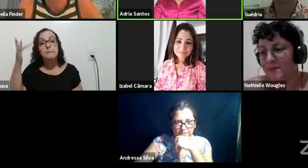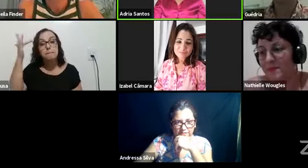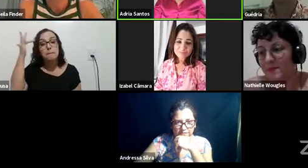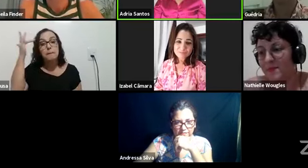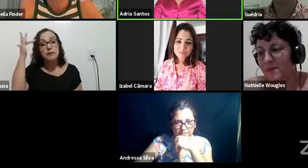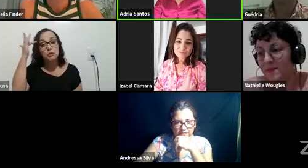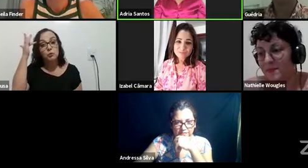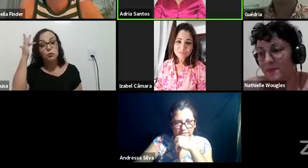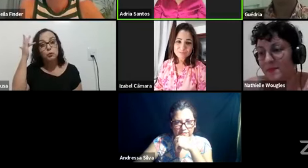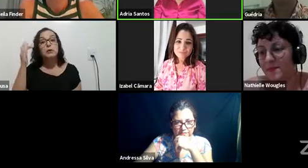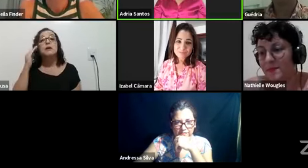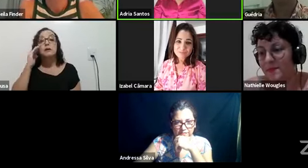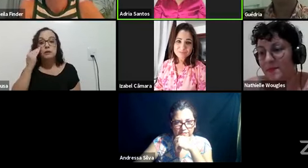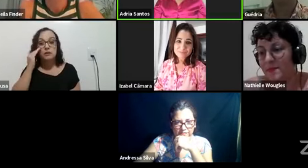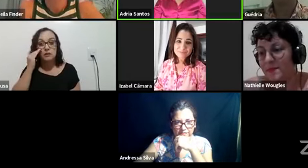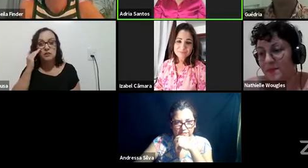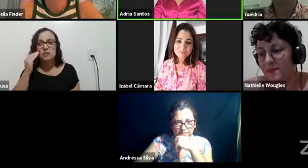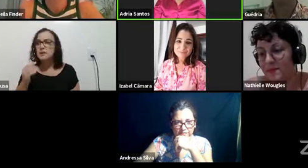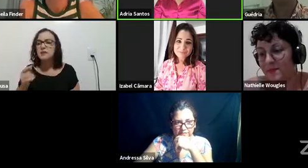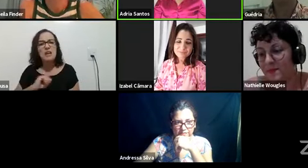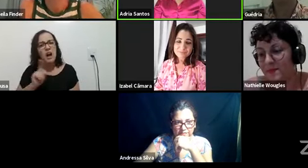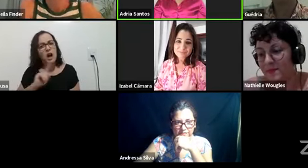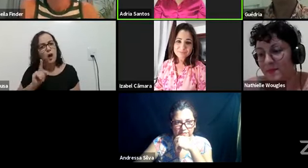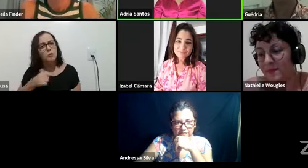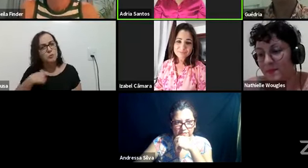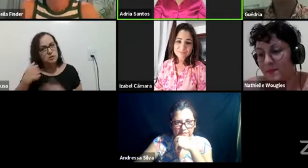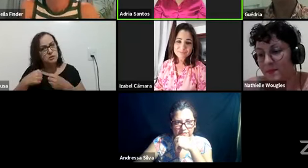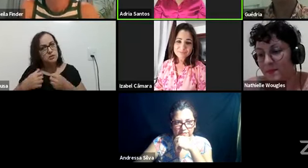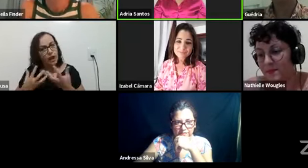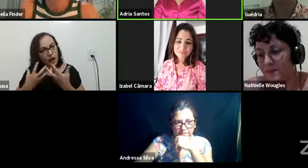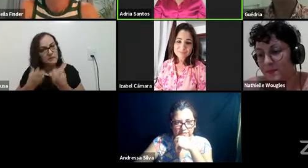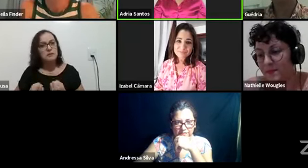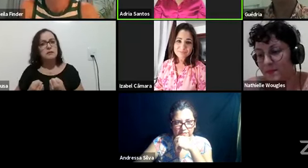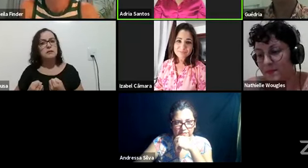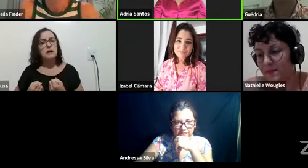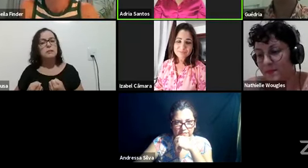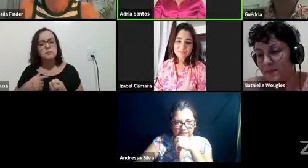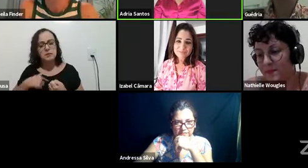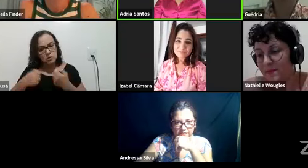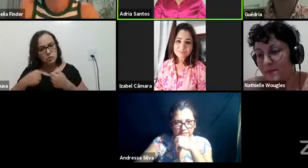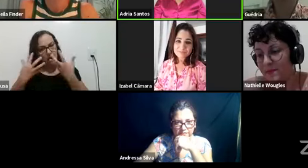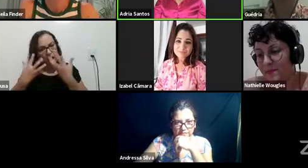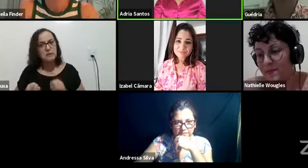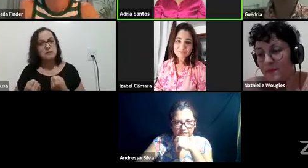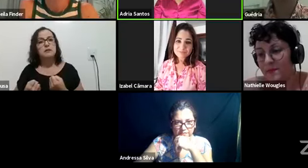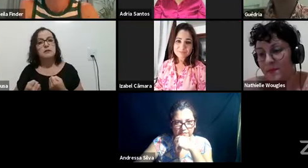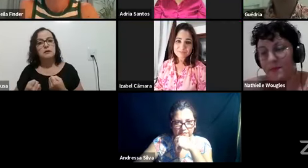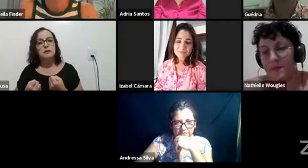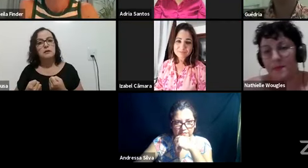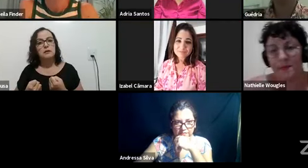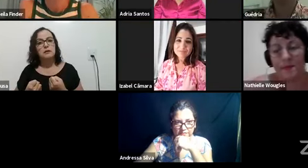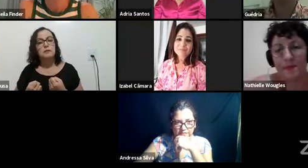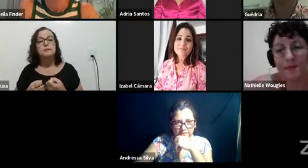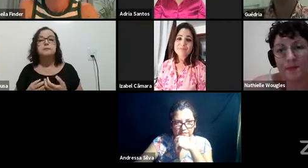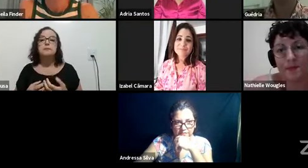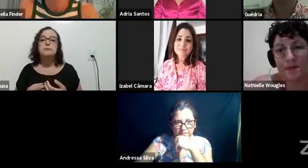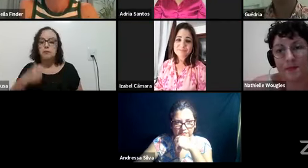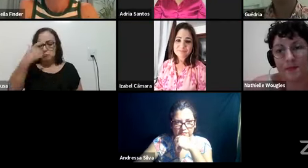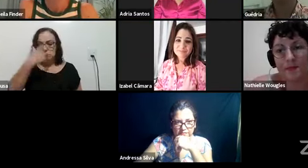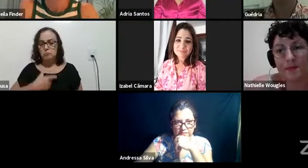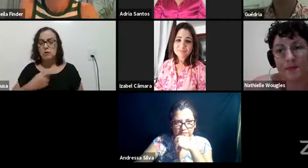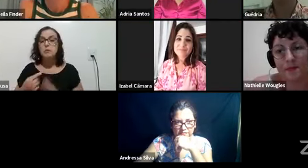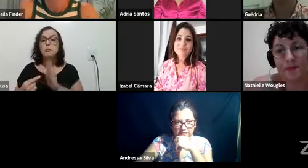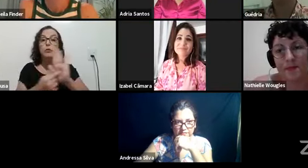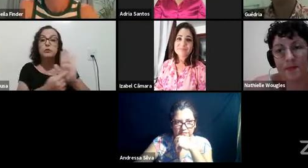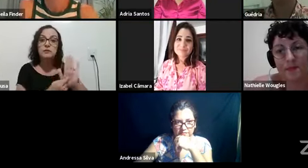era uma bobagem, uma grande bobagem, né? A gente tem que se aceitar como a gente é, né, e mostrar